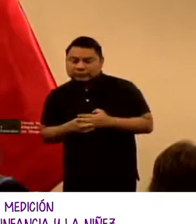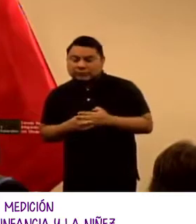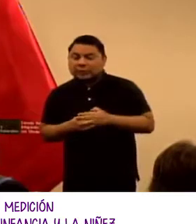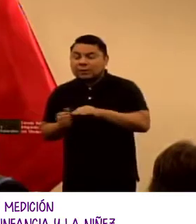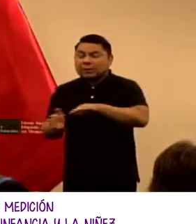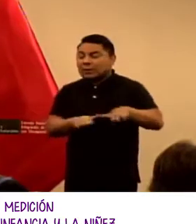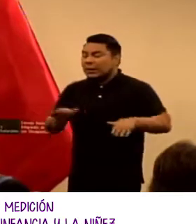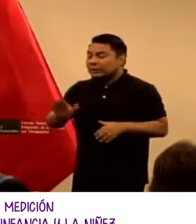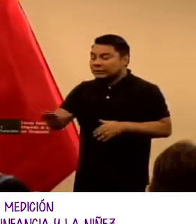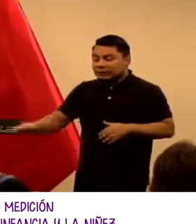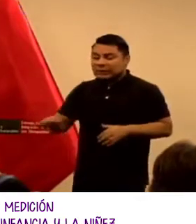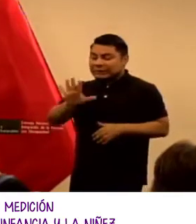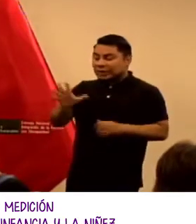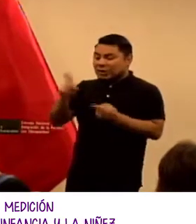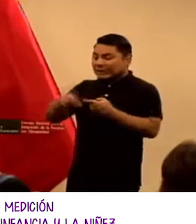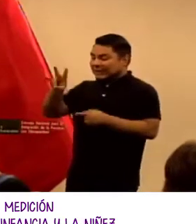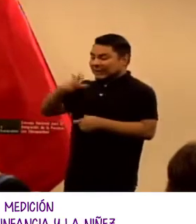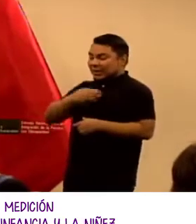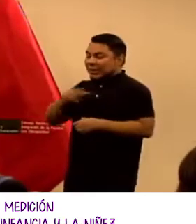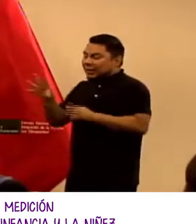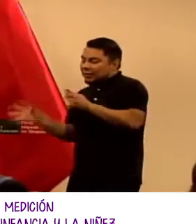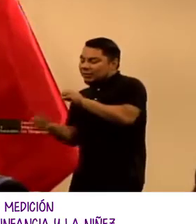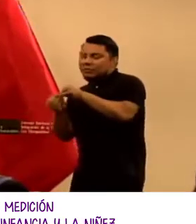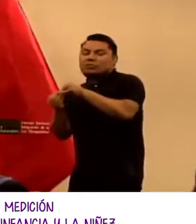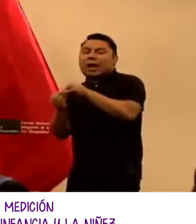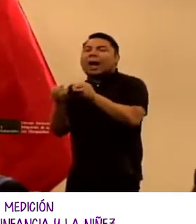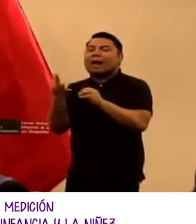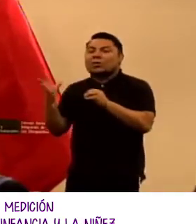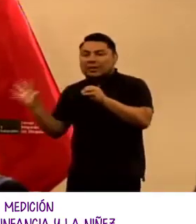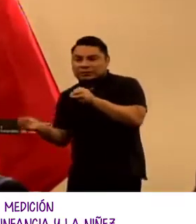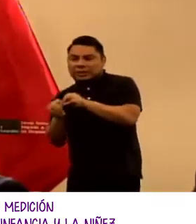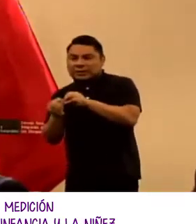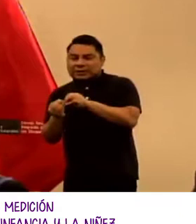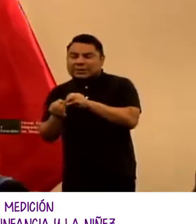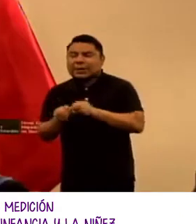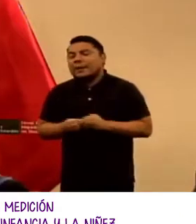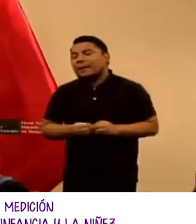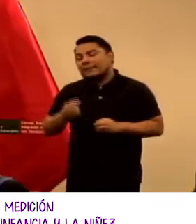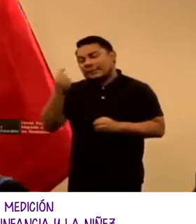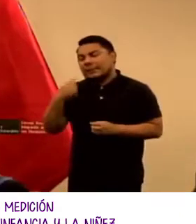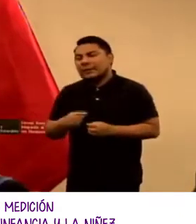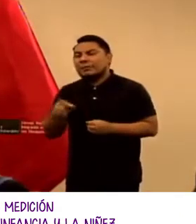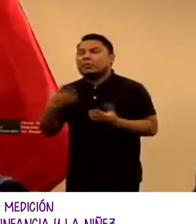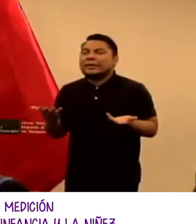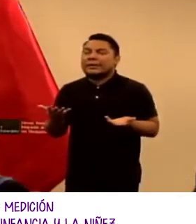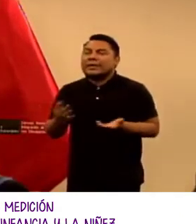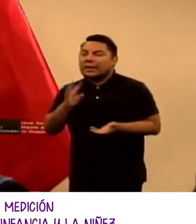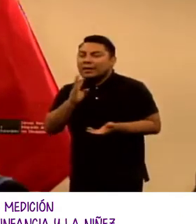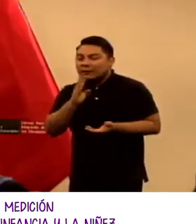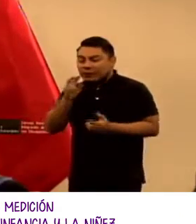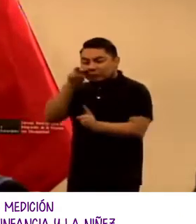Para los niños de 5 a 17 años se le agrega un elemento adicional para referirse